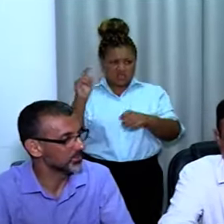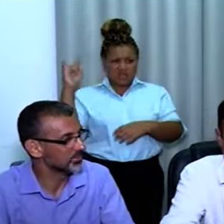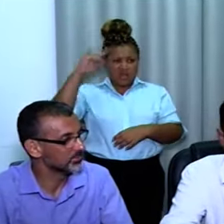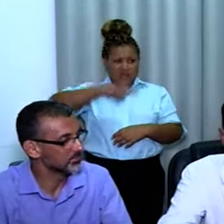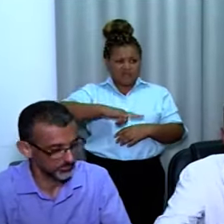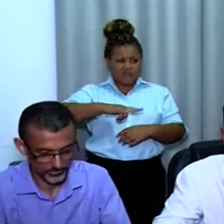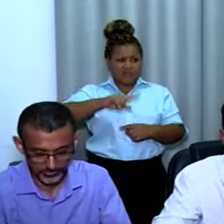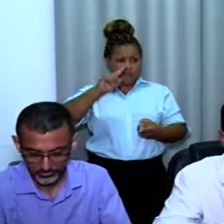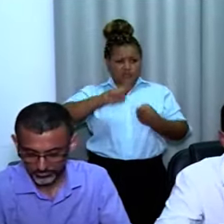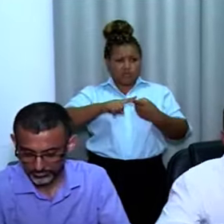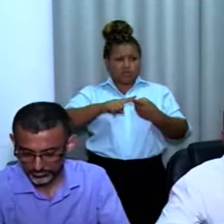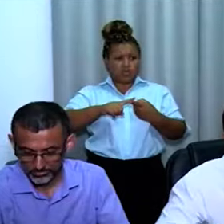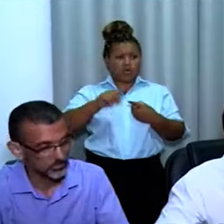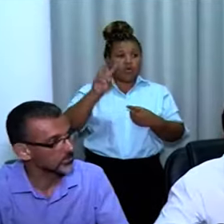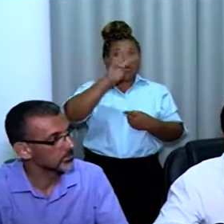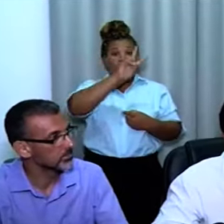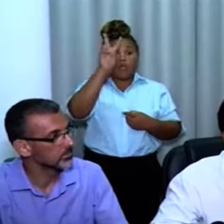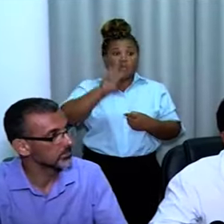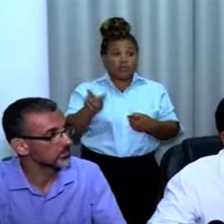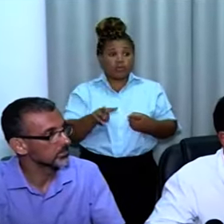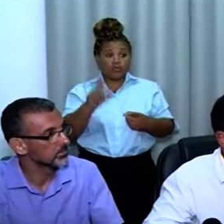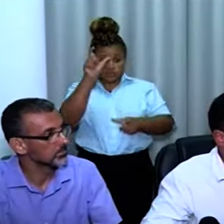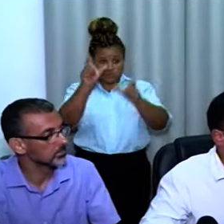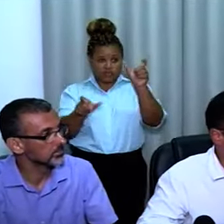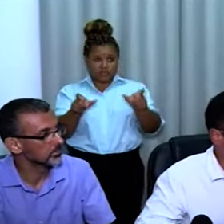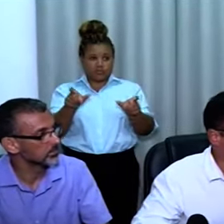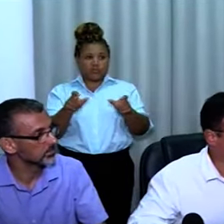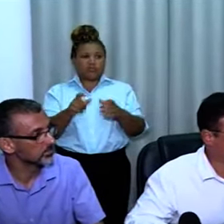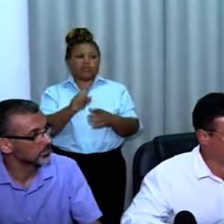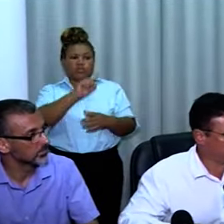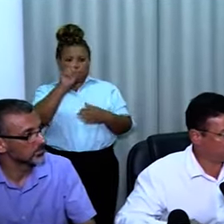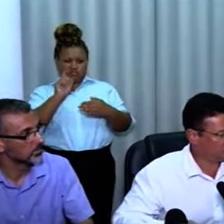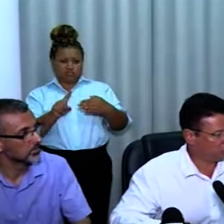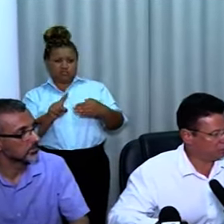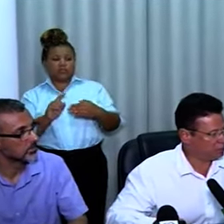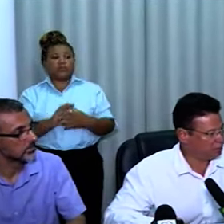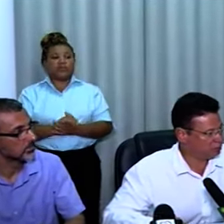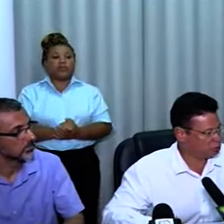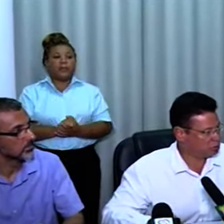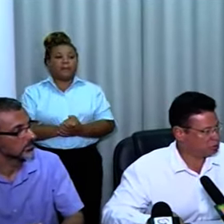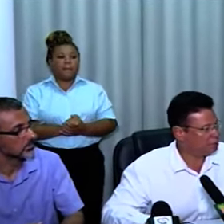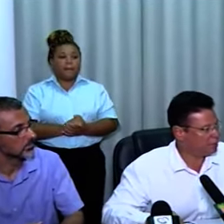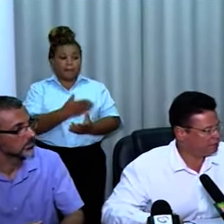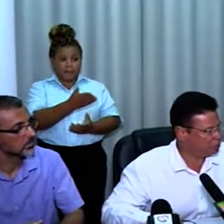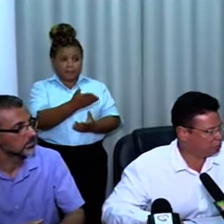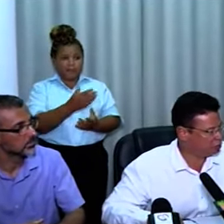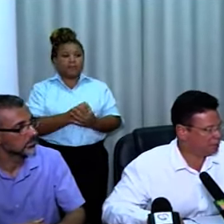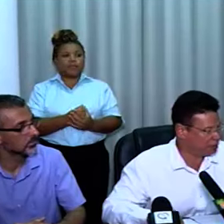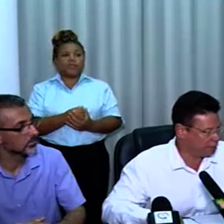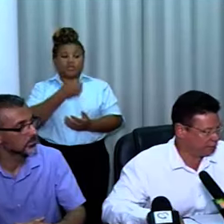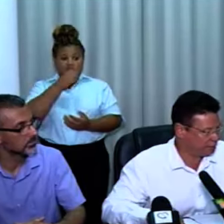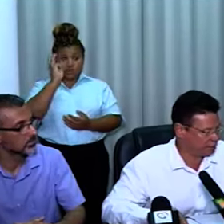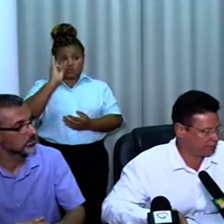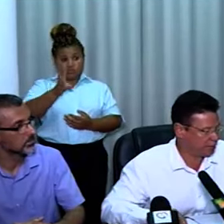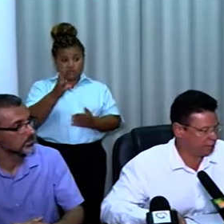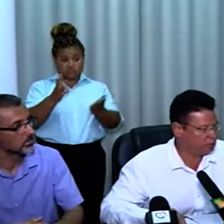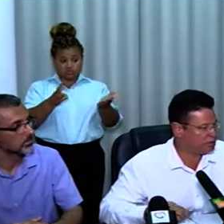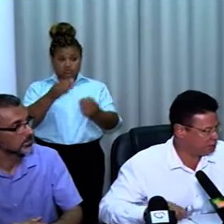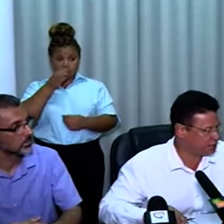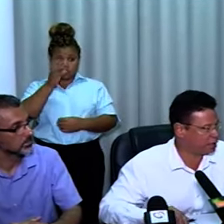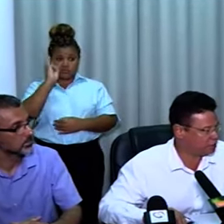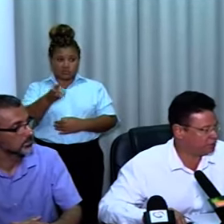Oui, au fil du temps ça a commencé les temps nous de nous apporter, je suis dans le même avion, c'est bien, c'est pareil,